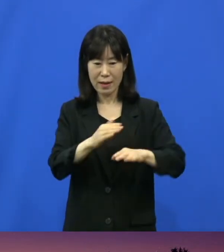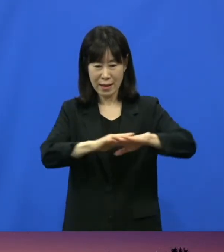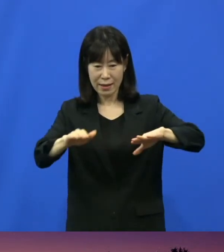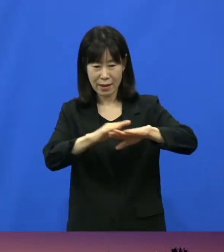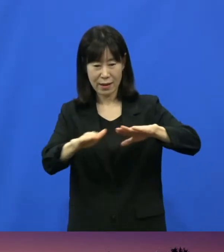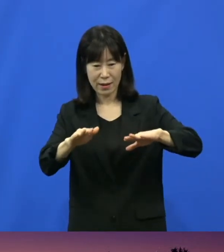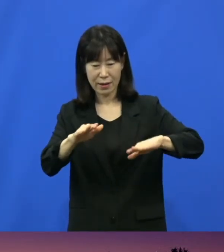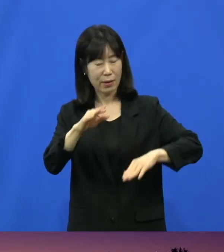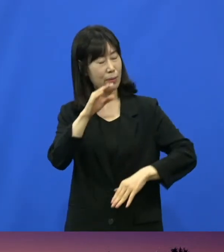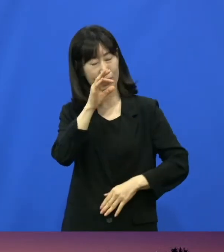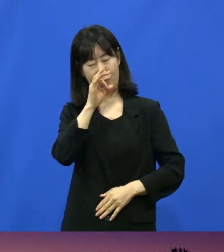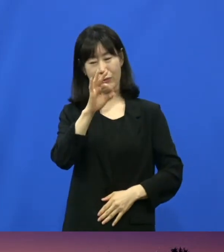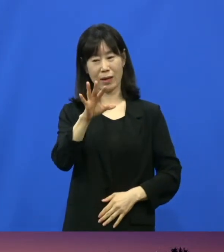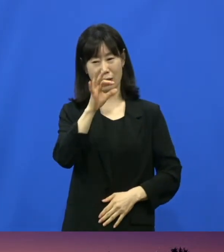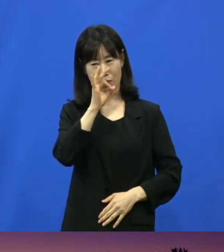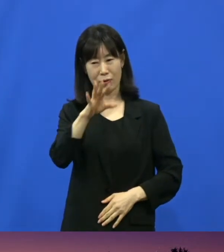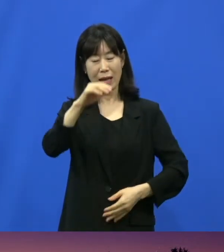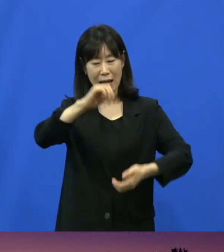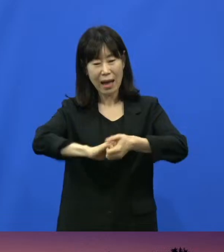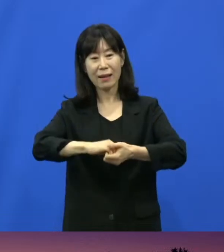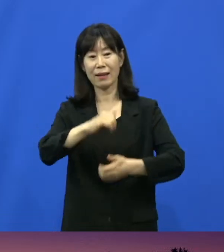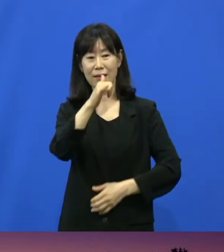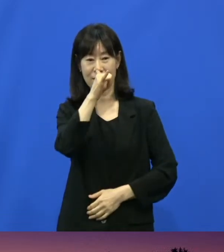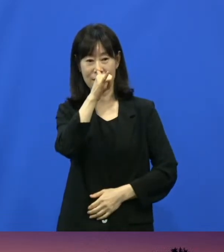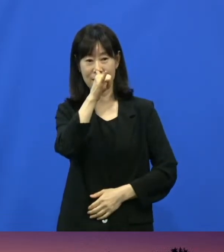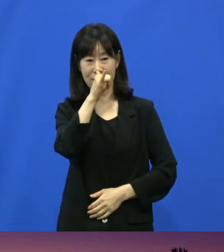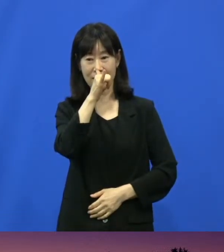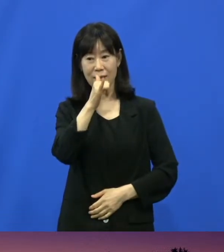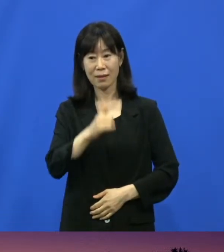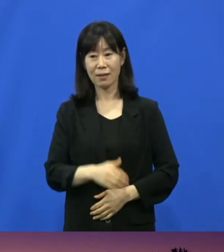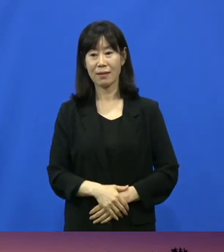거죠. 한계를 가지고 있는 존재로.